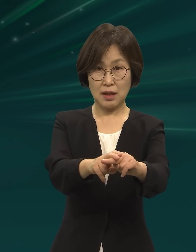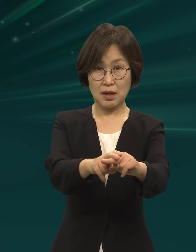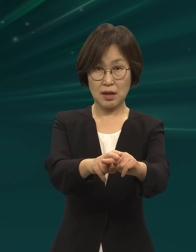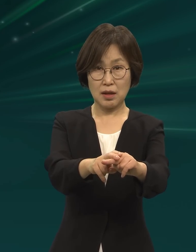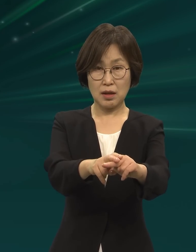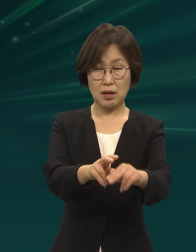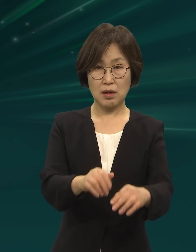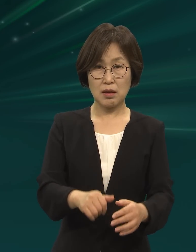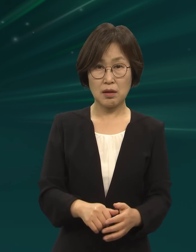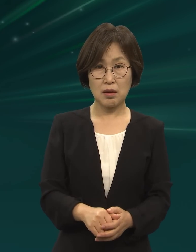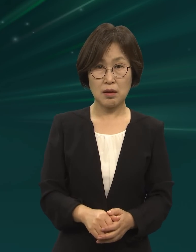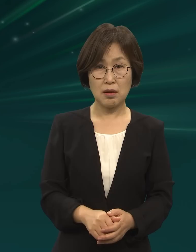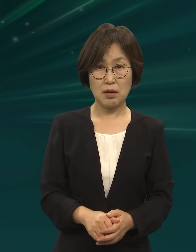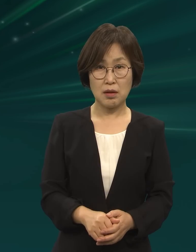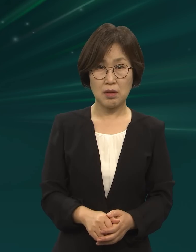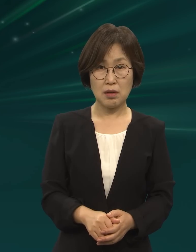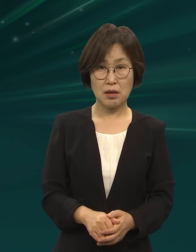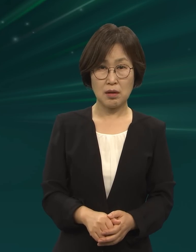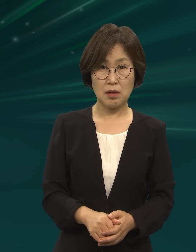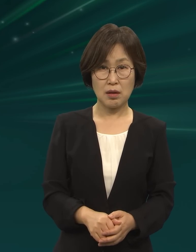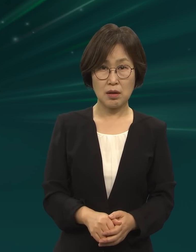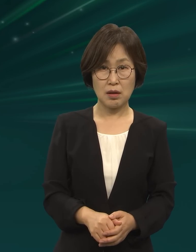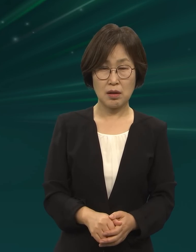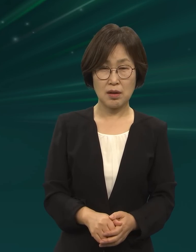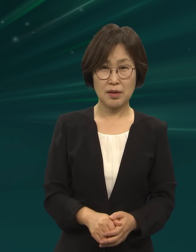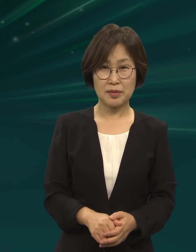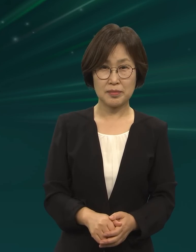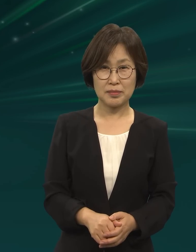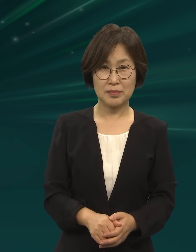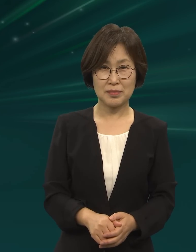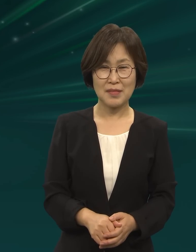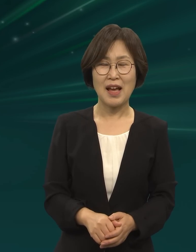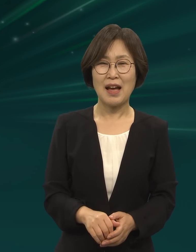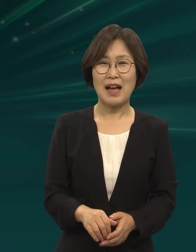그래서 no, you stand up, cola sit down.